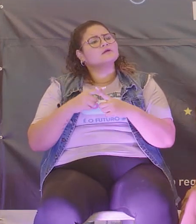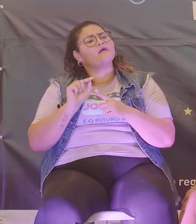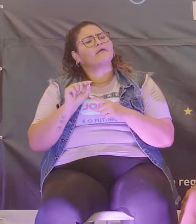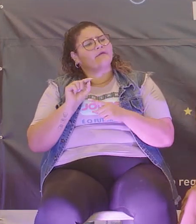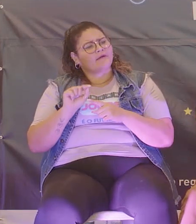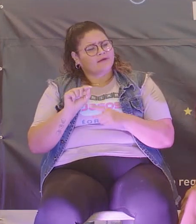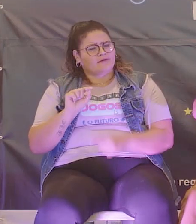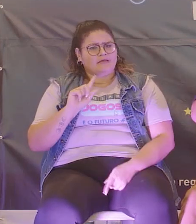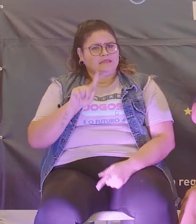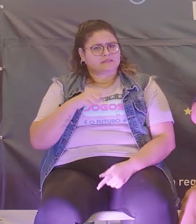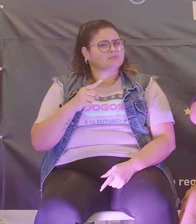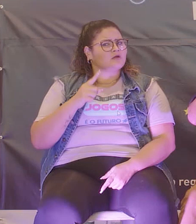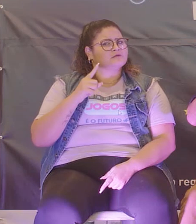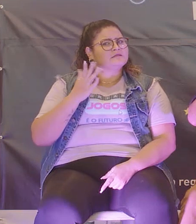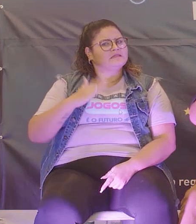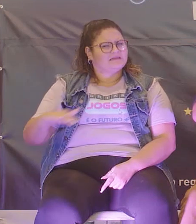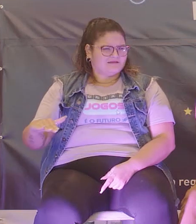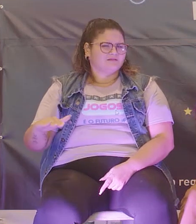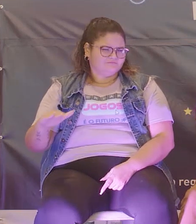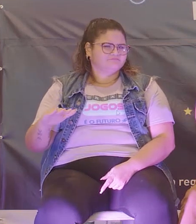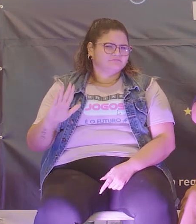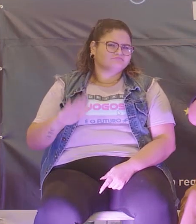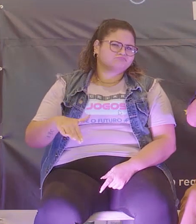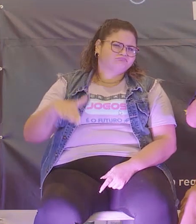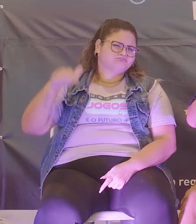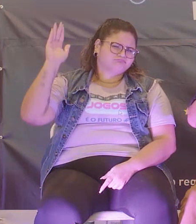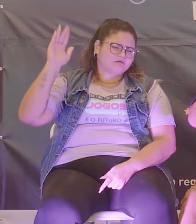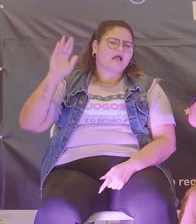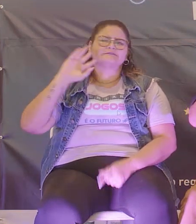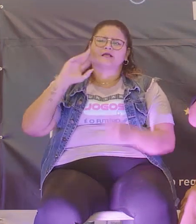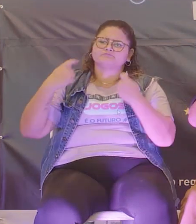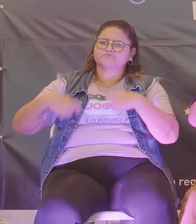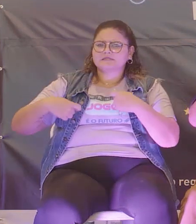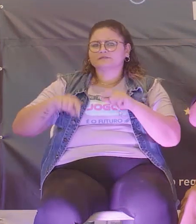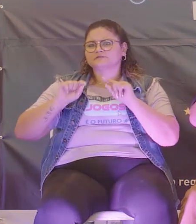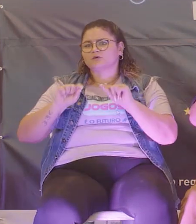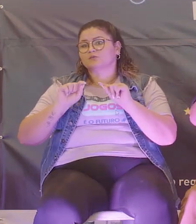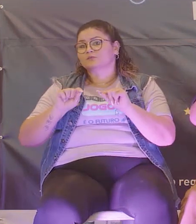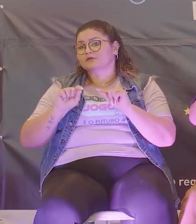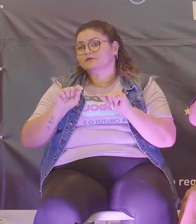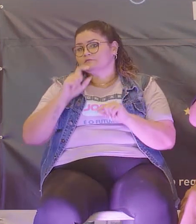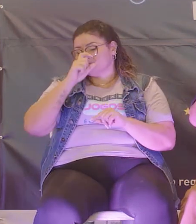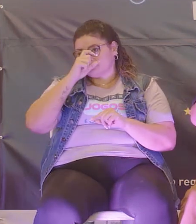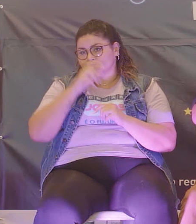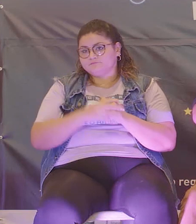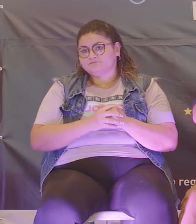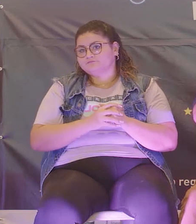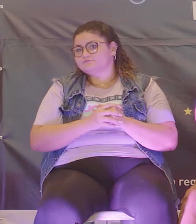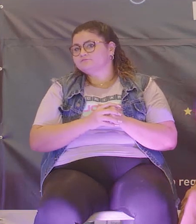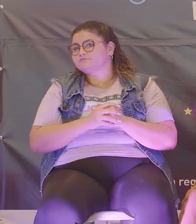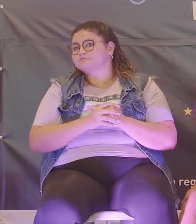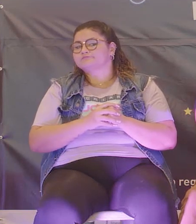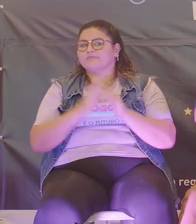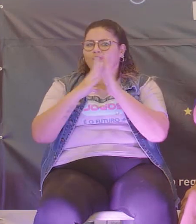que quando a gente é criança, quando a gente está crescendo, a gente precisa de algum espelho,